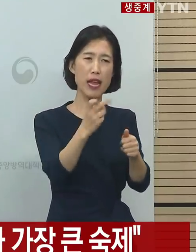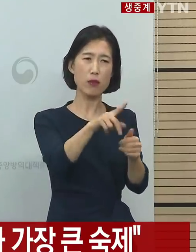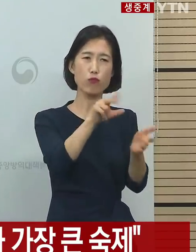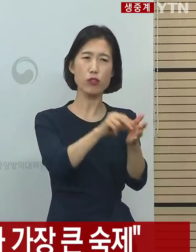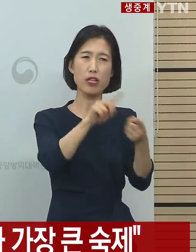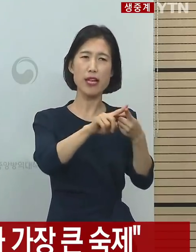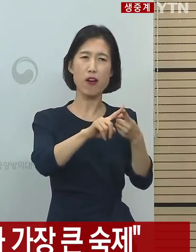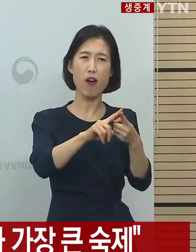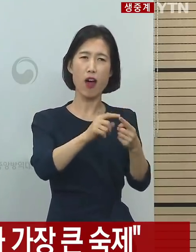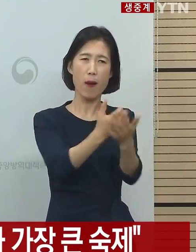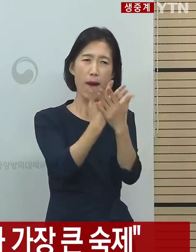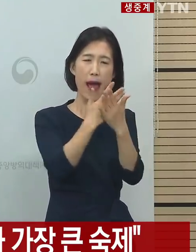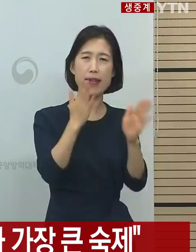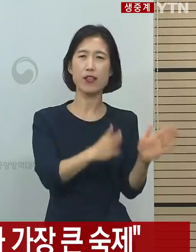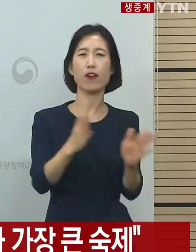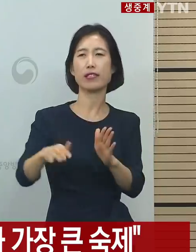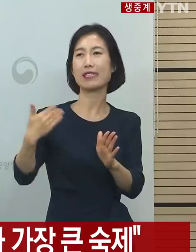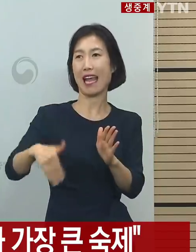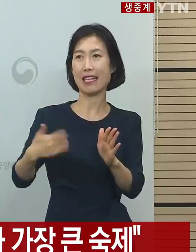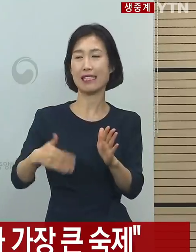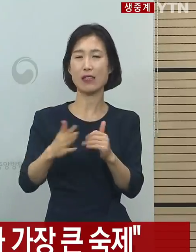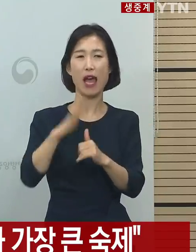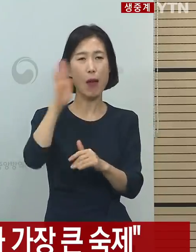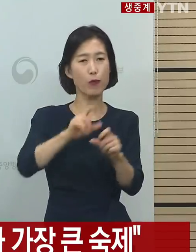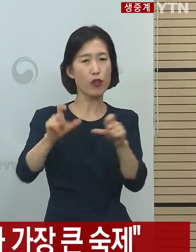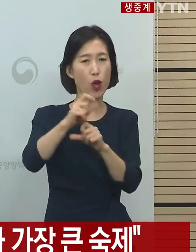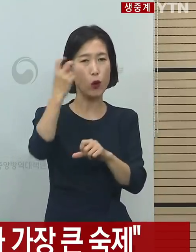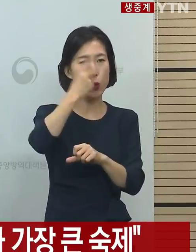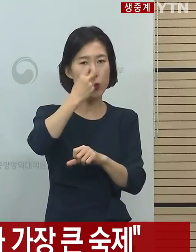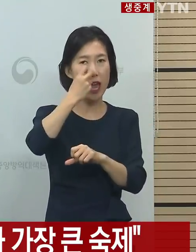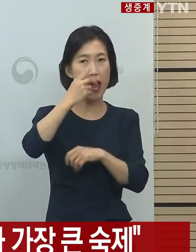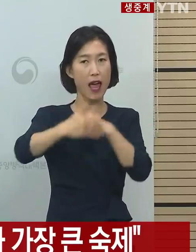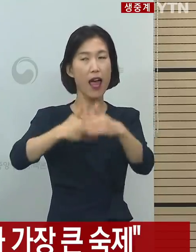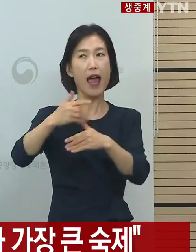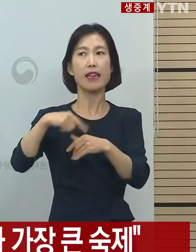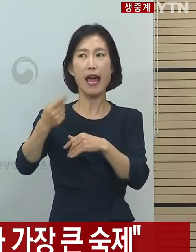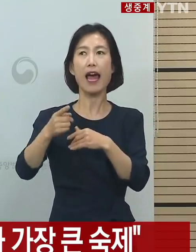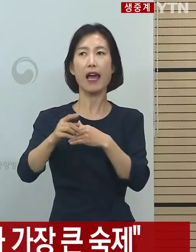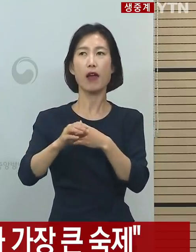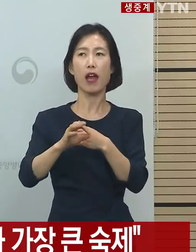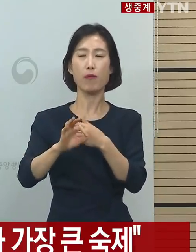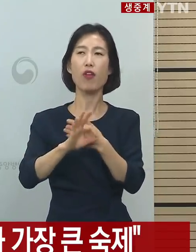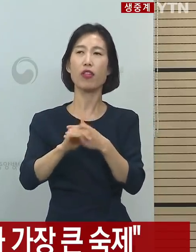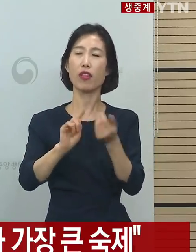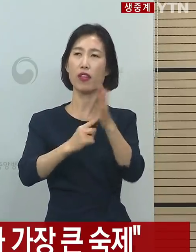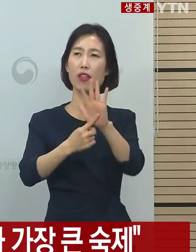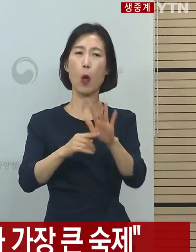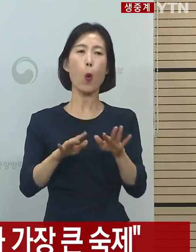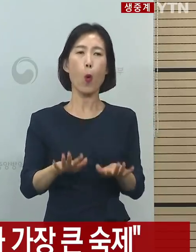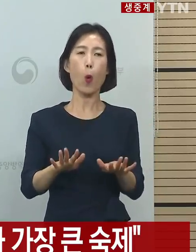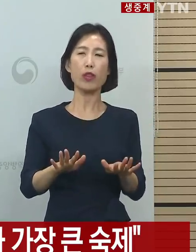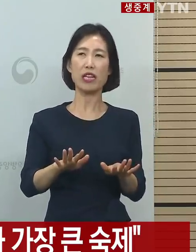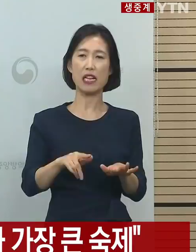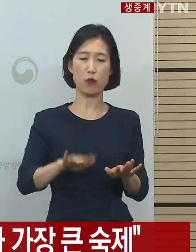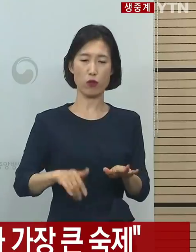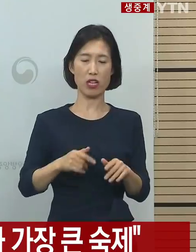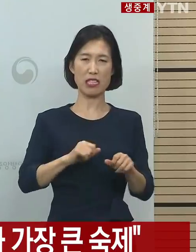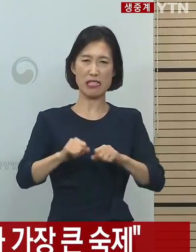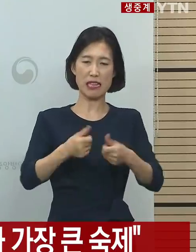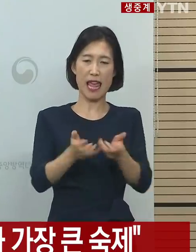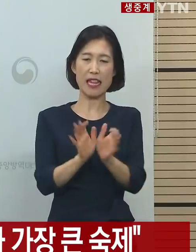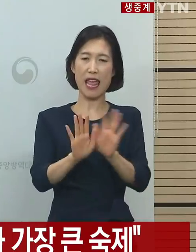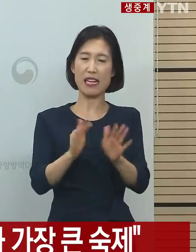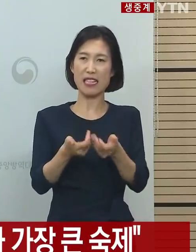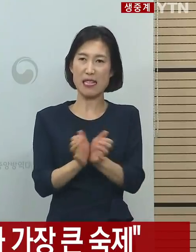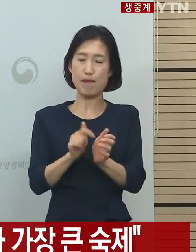상황을 파악하지는 못했습니다. 그래서 조사가 좀 진행되고 오늘 이제 아마 저희 즉각대응팀도 현지에 갈 건데요. 그런